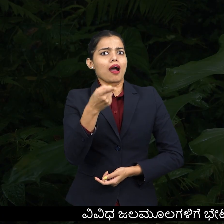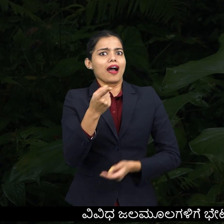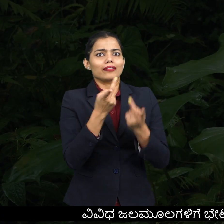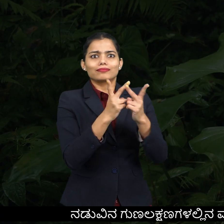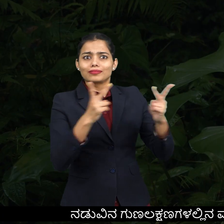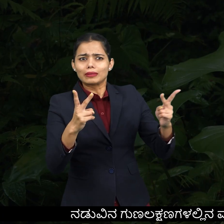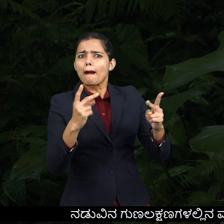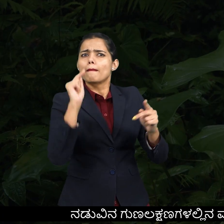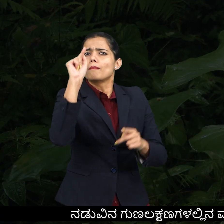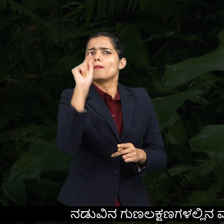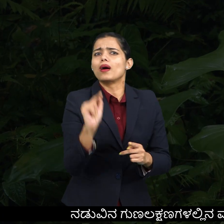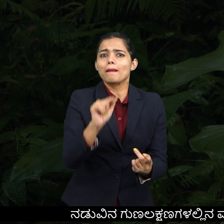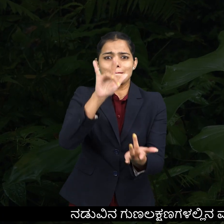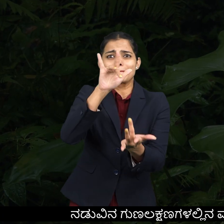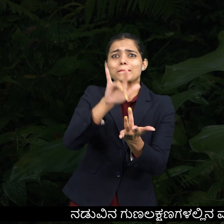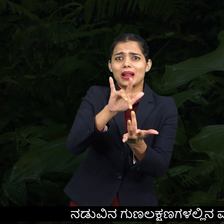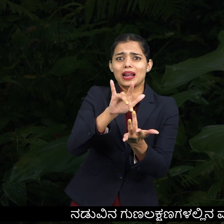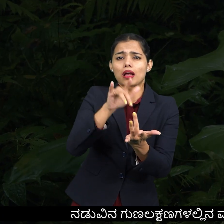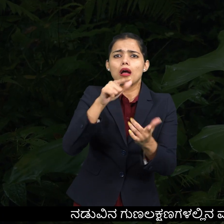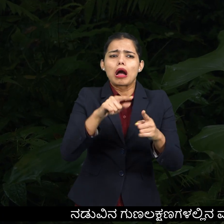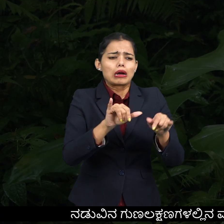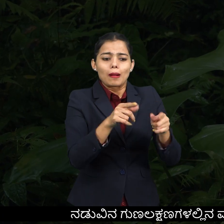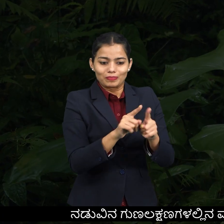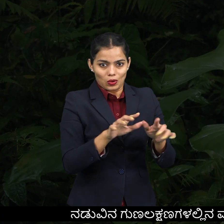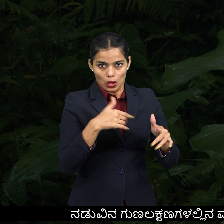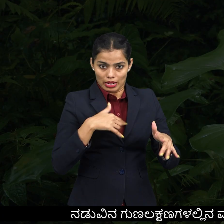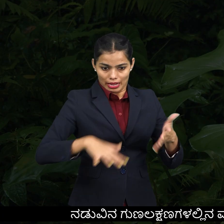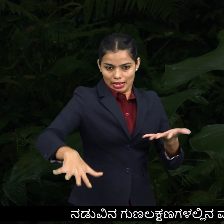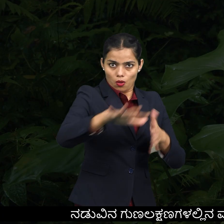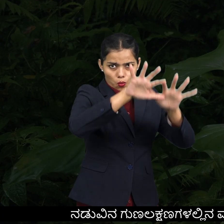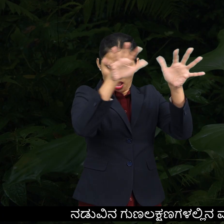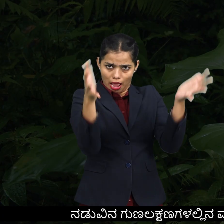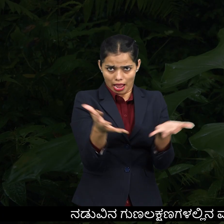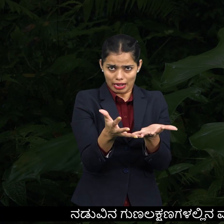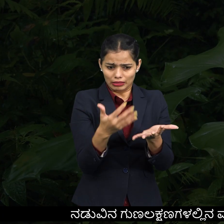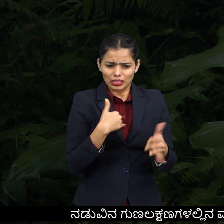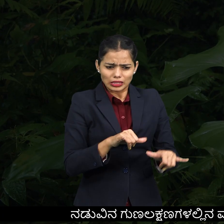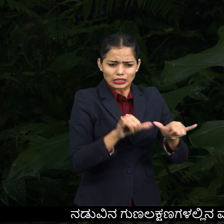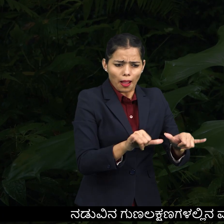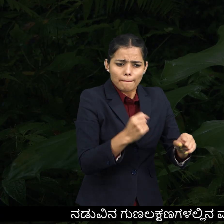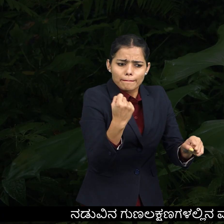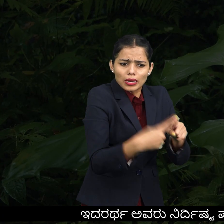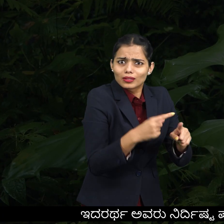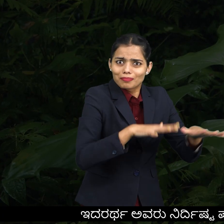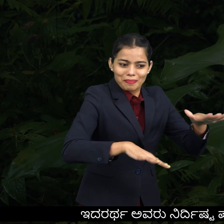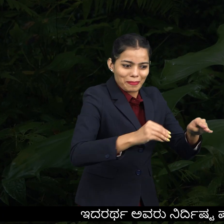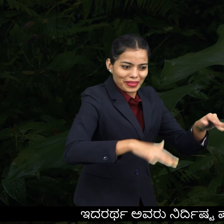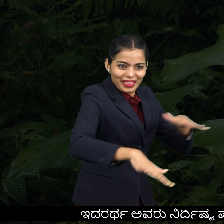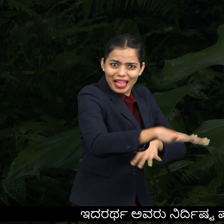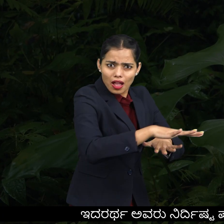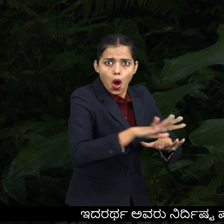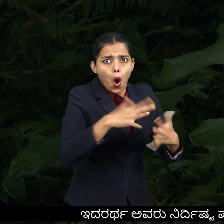ಜಲಸಸ್ಯಗಳ ನಡುವಿನ ಗುಣಲಕ್ಷಣಗಳಲ್ಲಿನ ವ್ಯತ್ಯಾಸವನ್ನು ನೀವು ಕಾಣಬಹುದು.